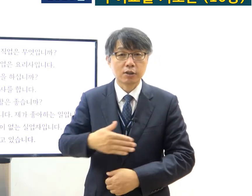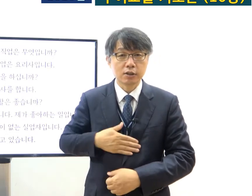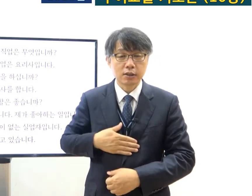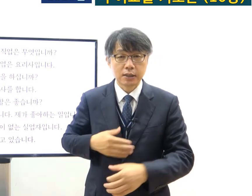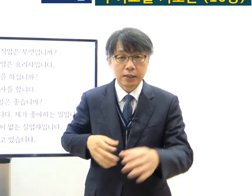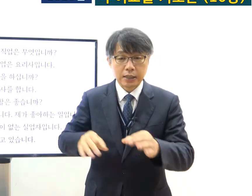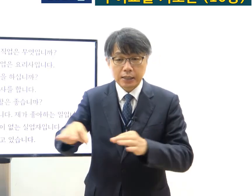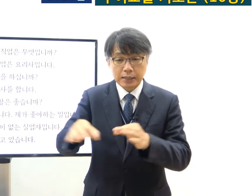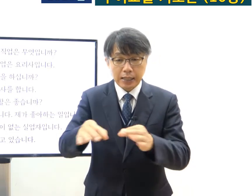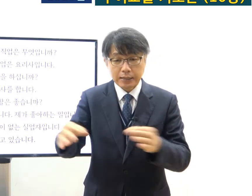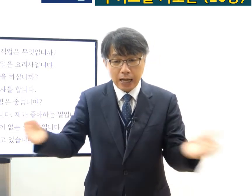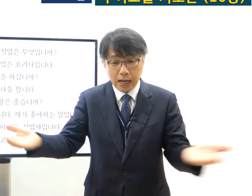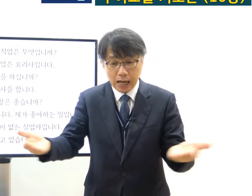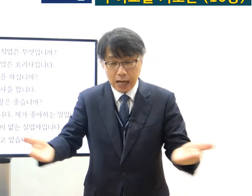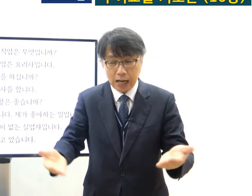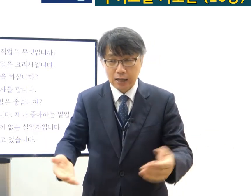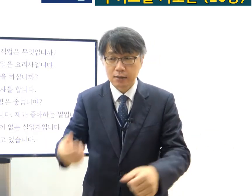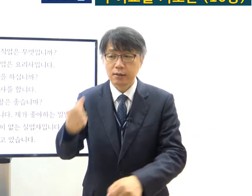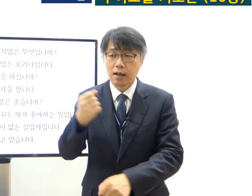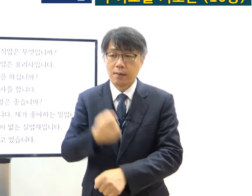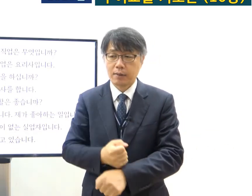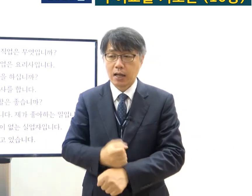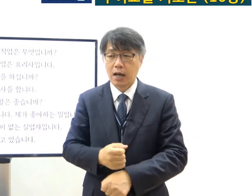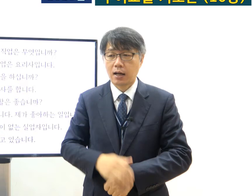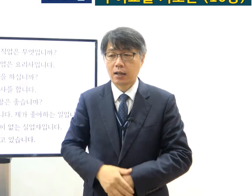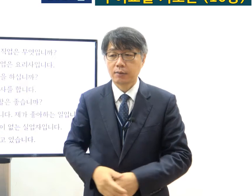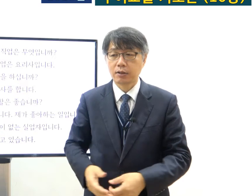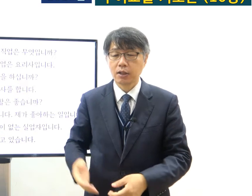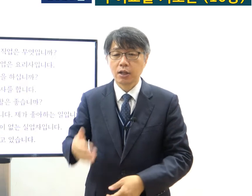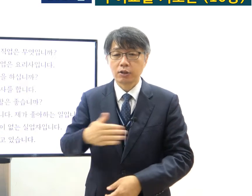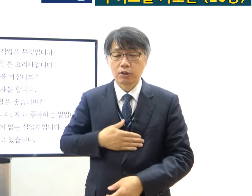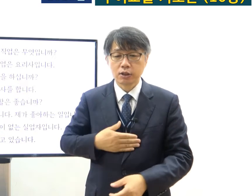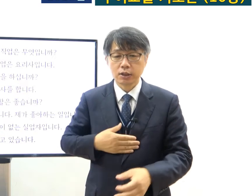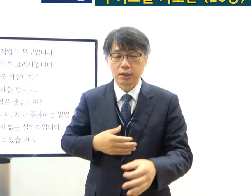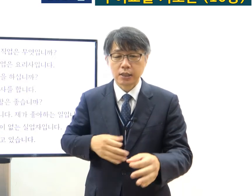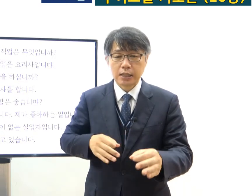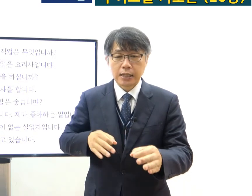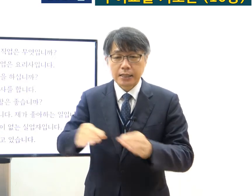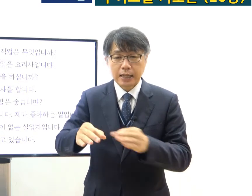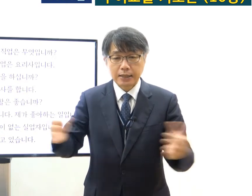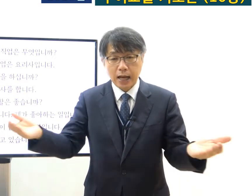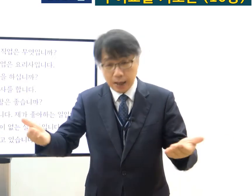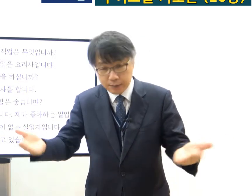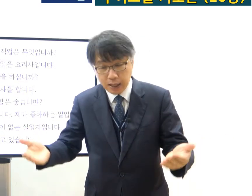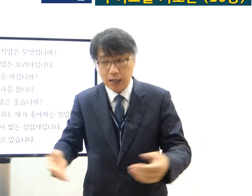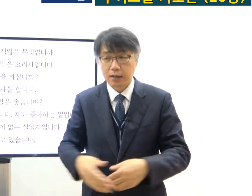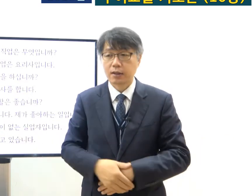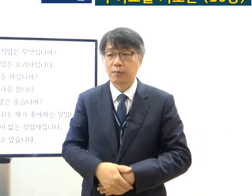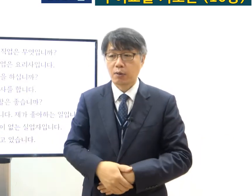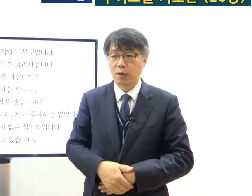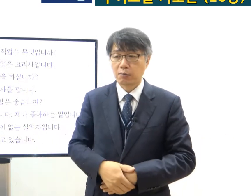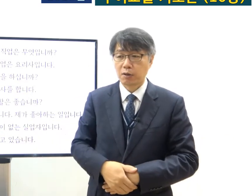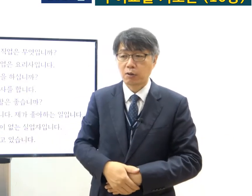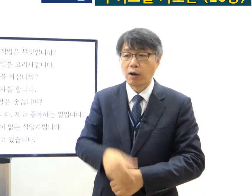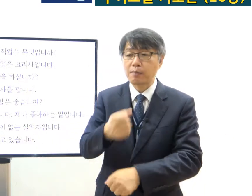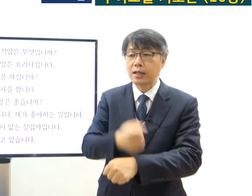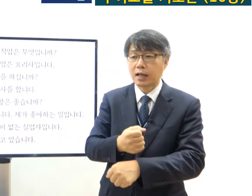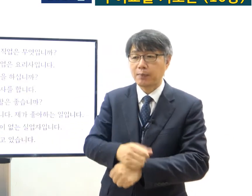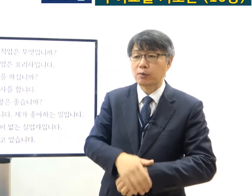저는 장사를 합니다. 아니면 저는 장사합니다. 이렇게 표현해도 되고, 합니다를